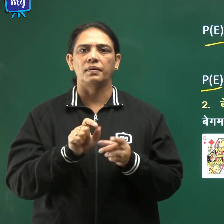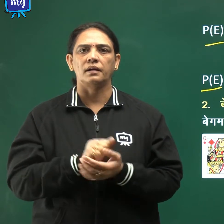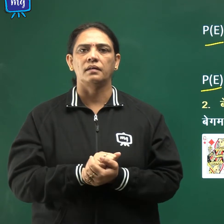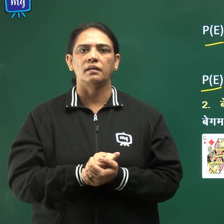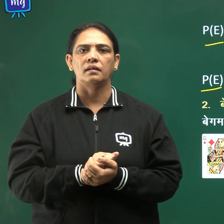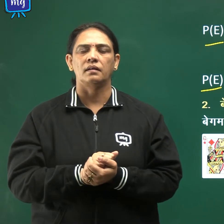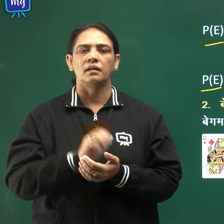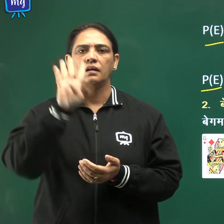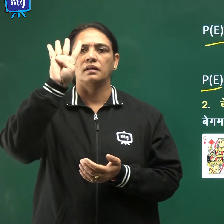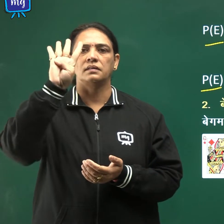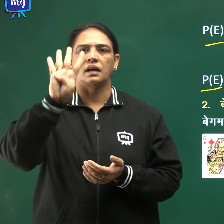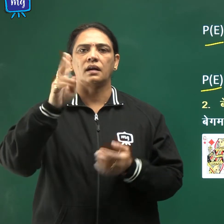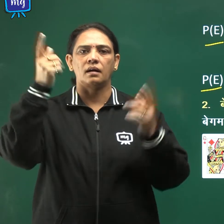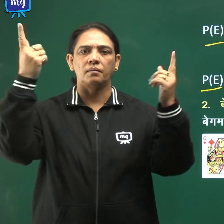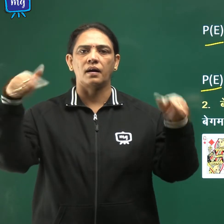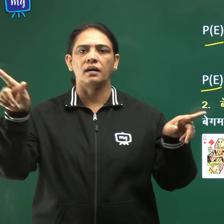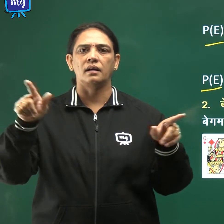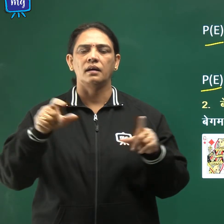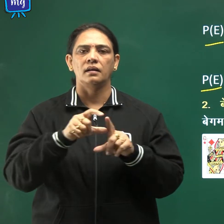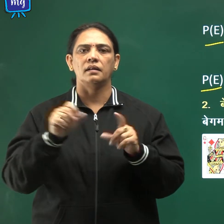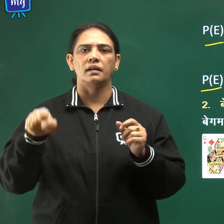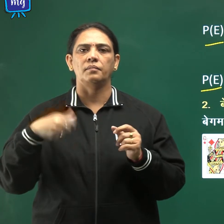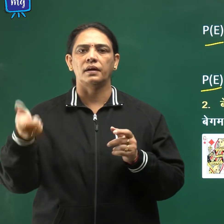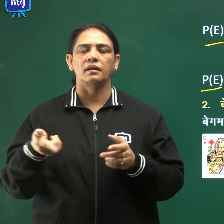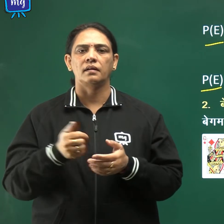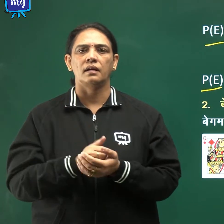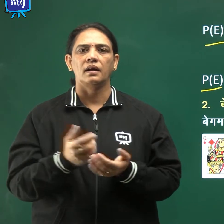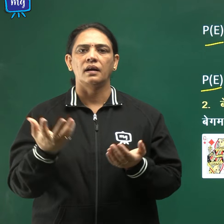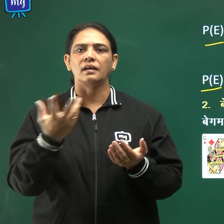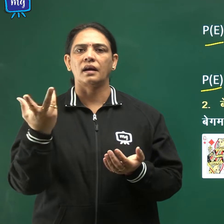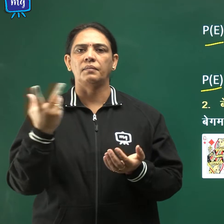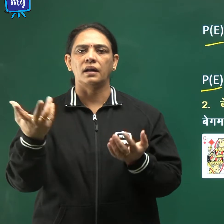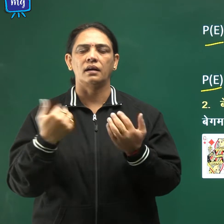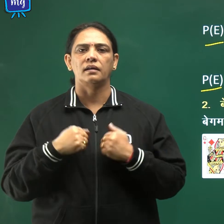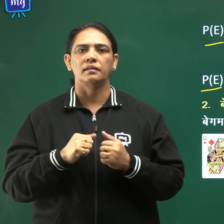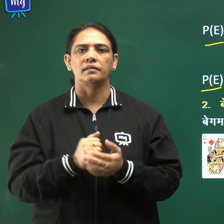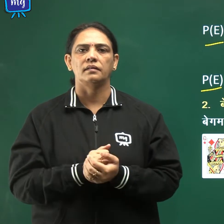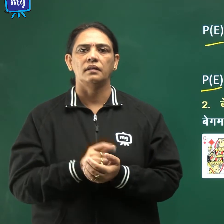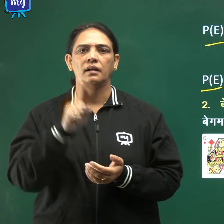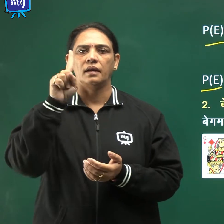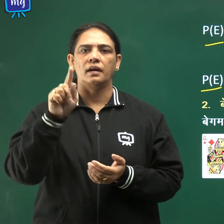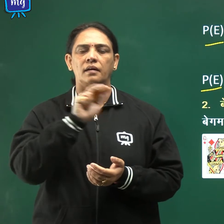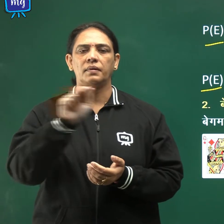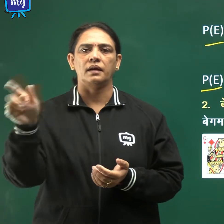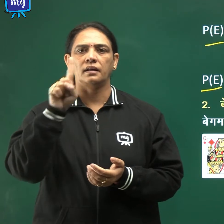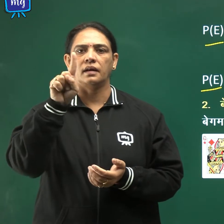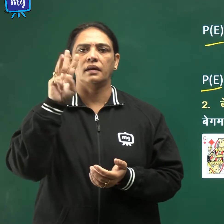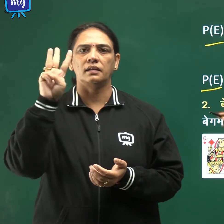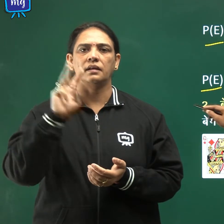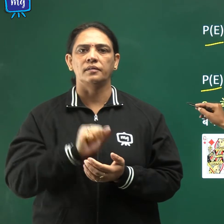चार का भाग लेंगे को क्या मिला कि एक भटेरा